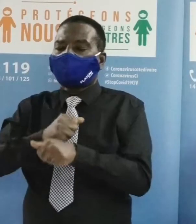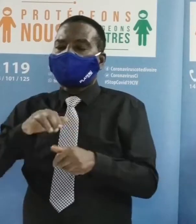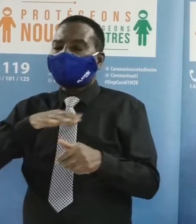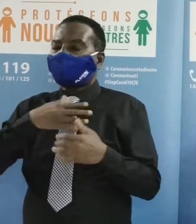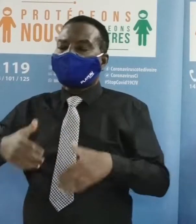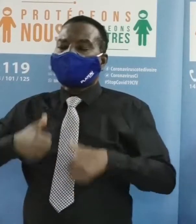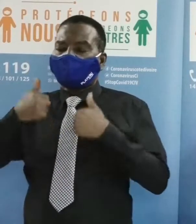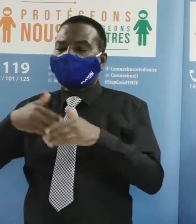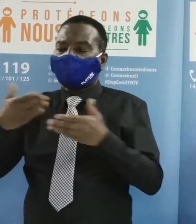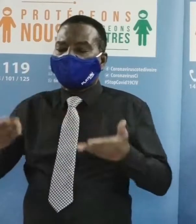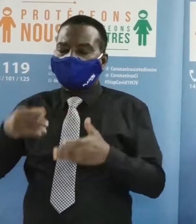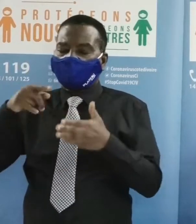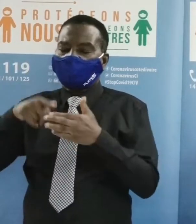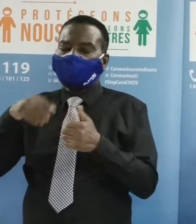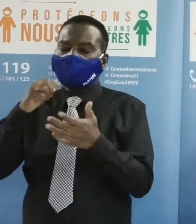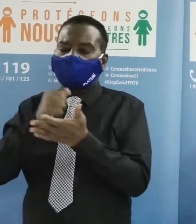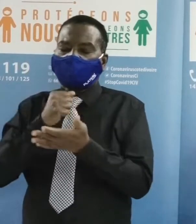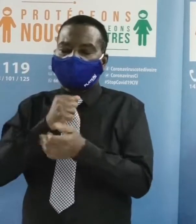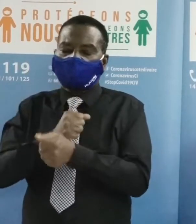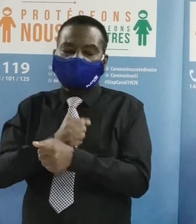ici à abidjan